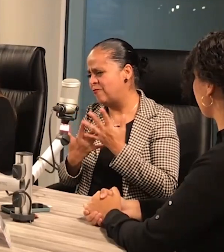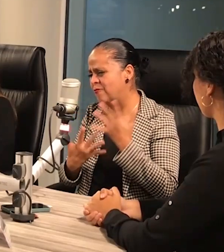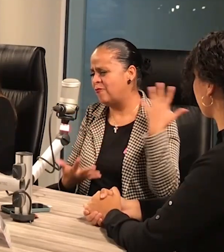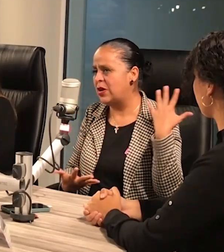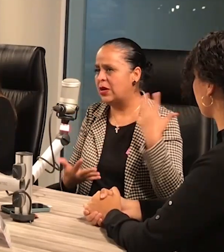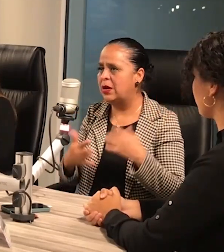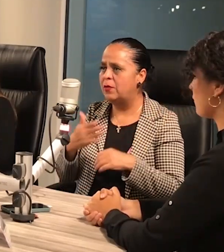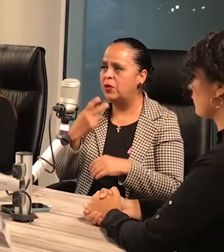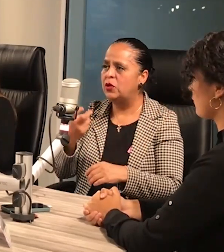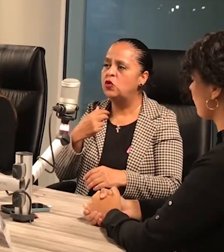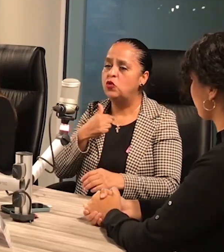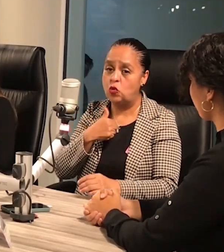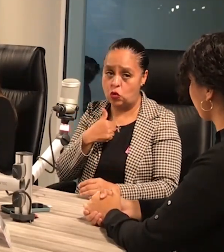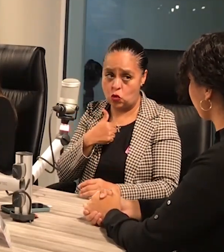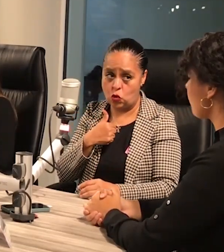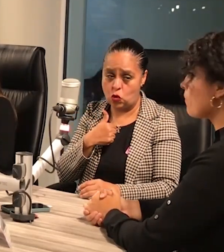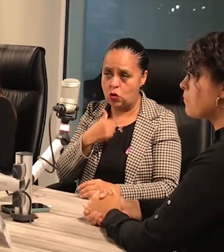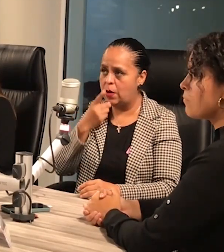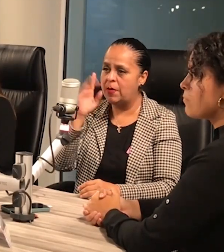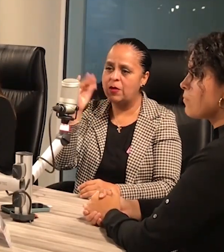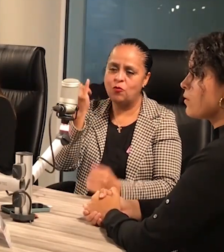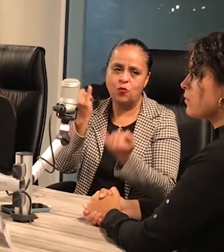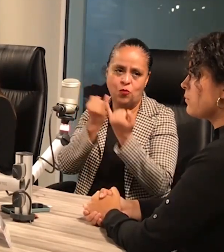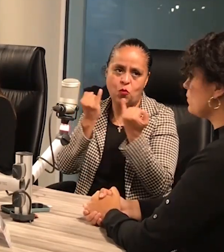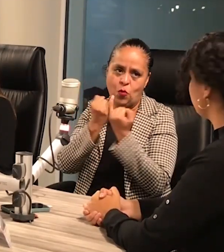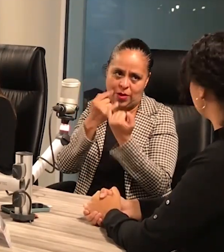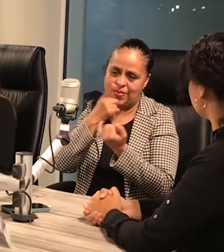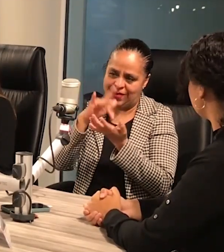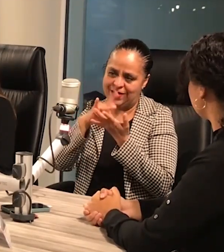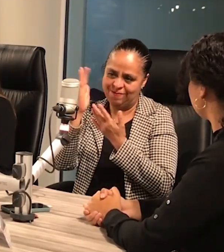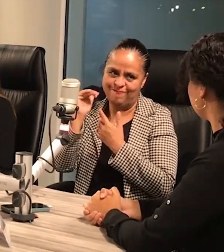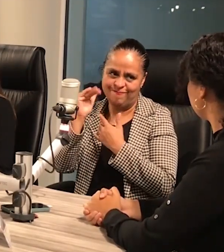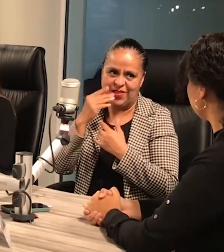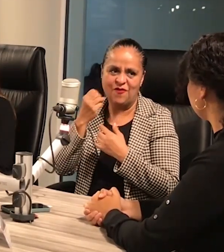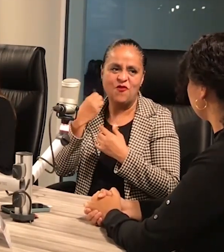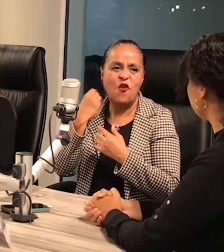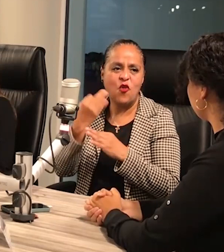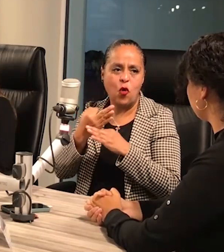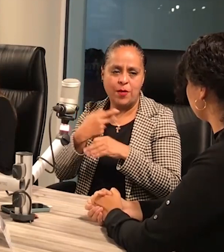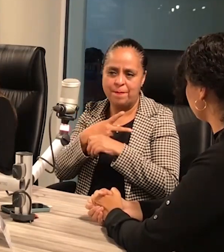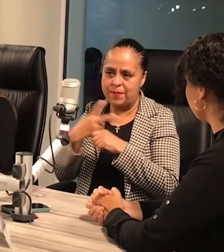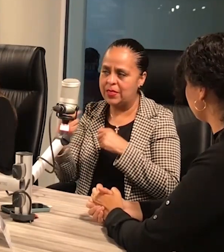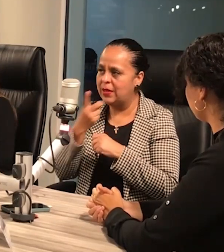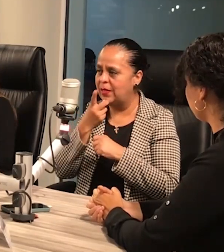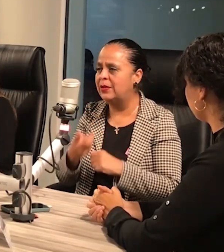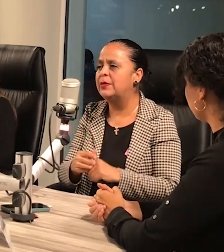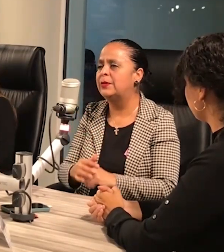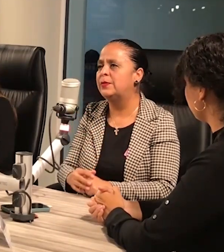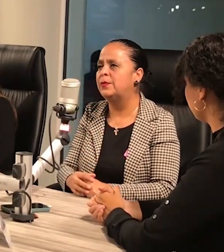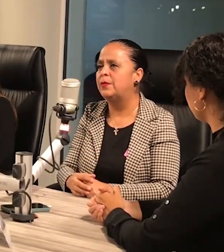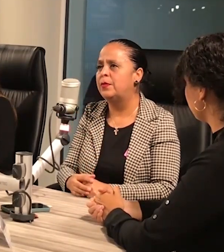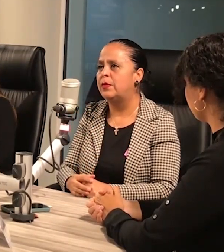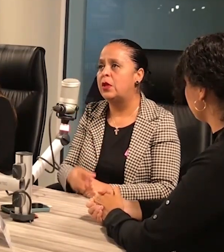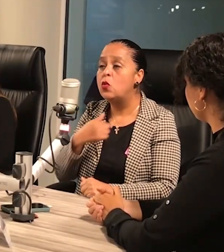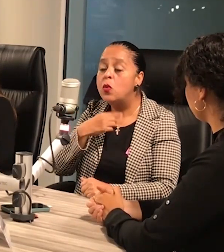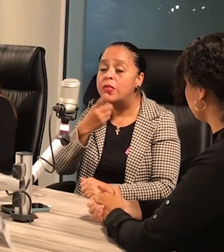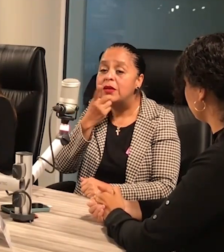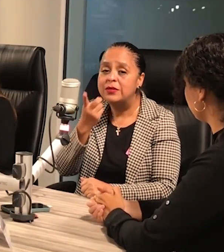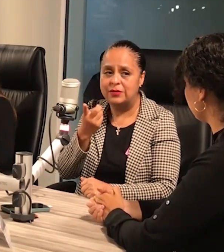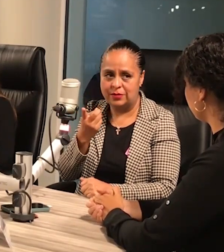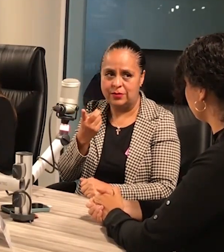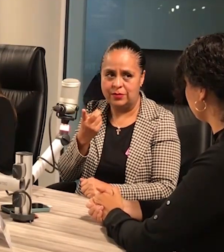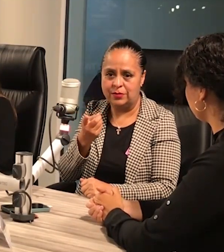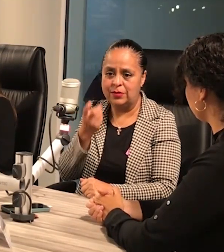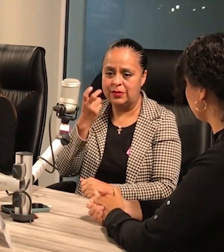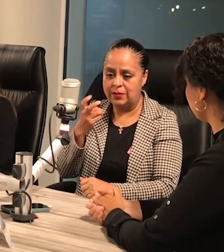Y entonces pues yo me despido igual como en el foro en el que nos invitaron, pues comentando que